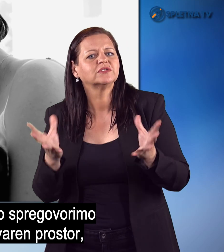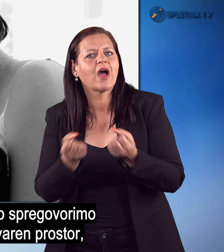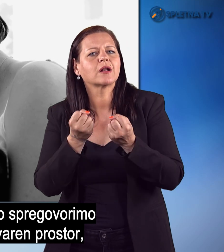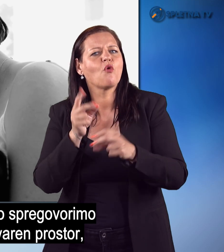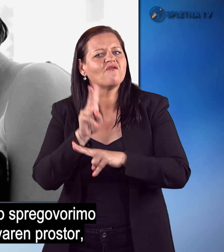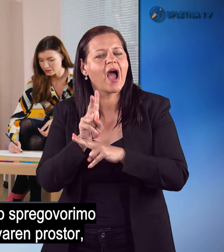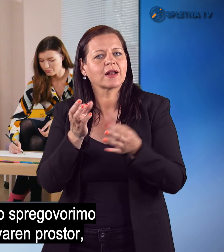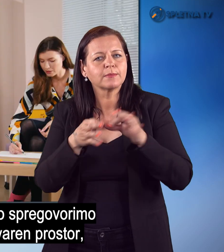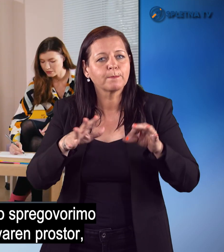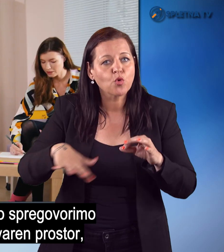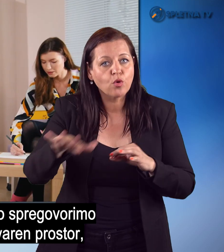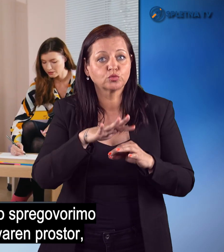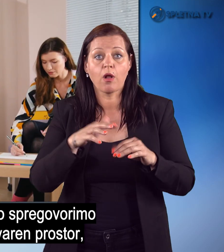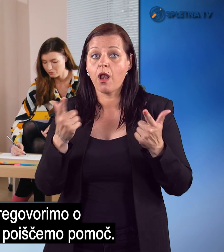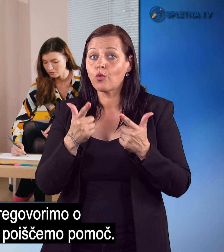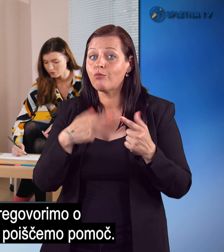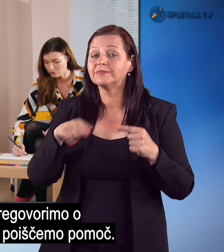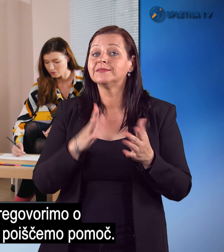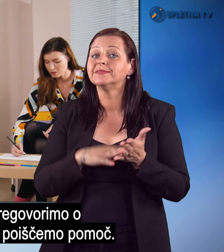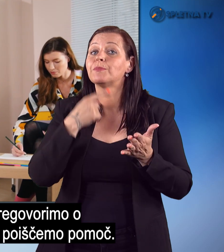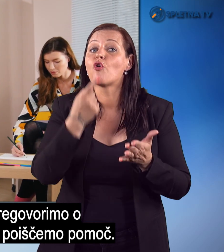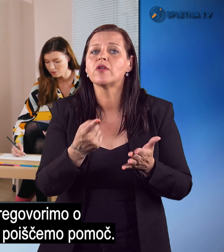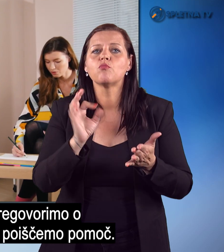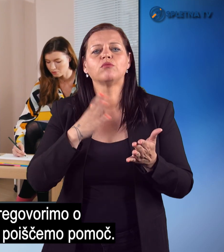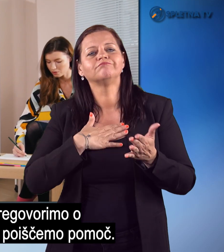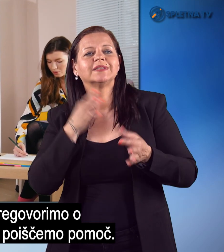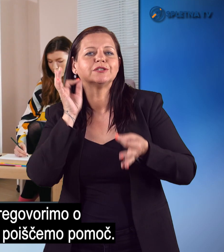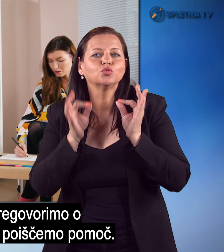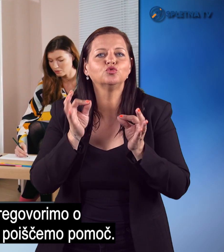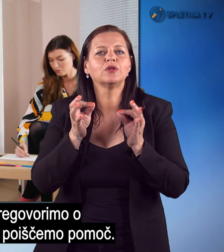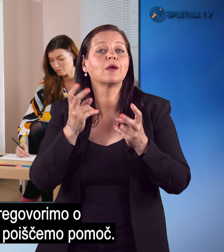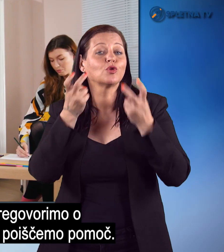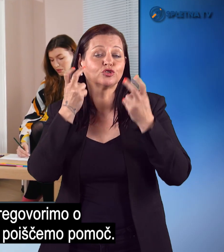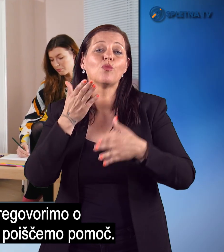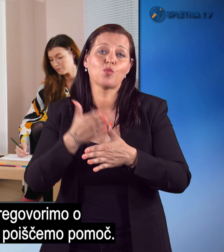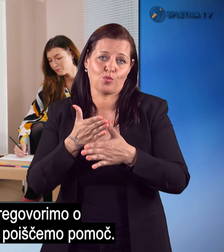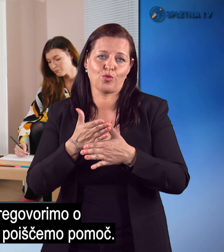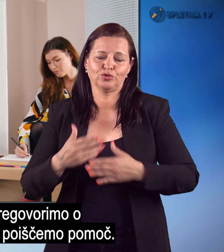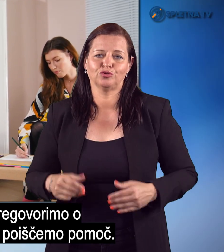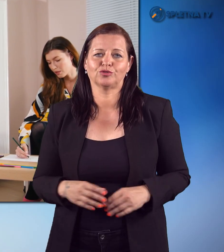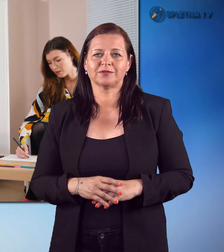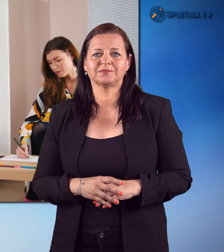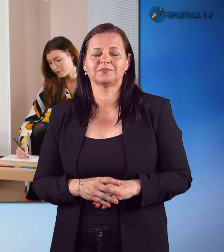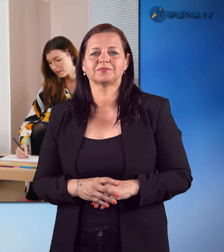ustvarimo varen prostor, kjer lahko spregovorimo o svojih izkušnjah in poiščemo pomoč.